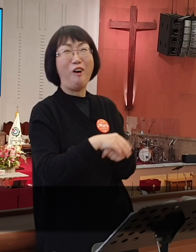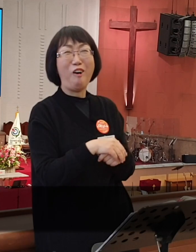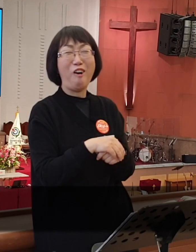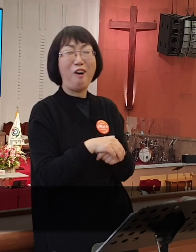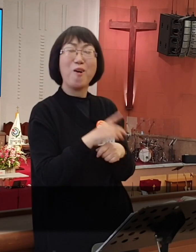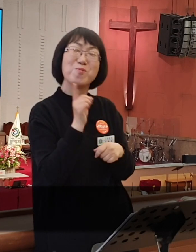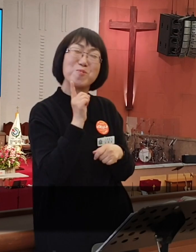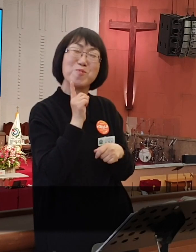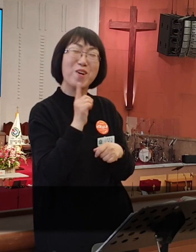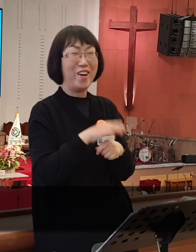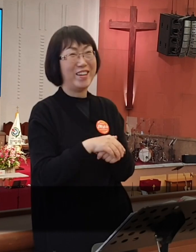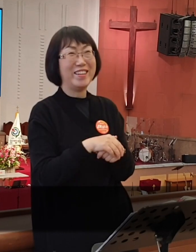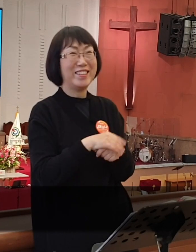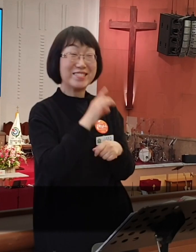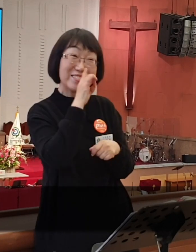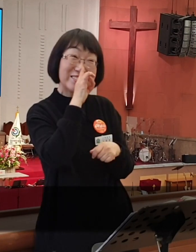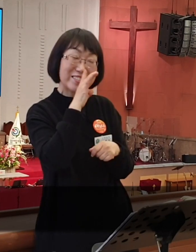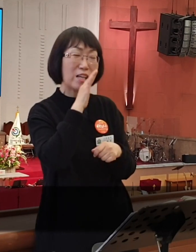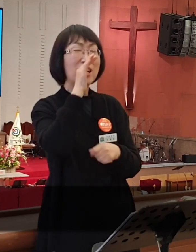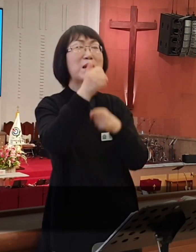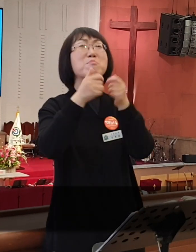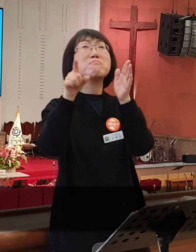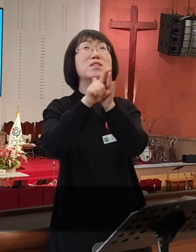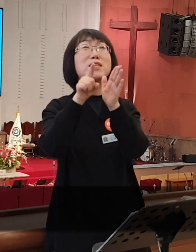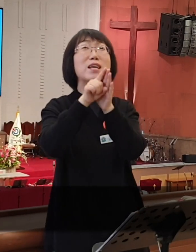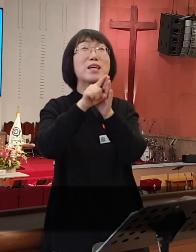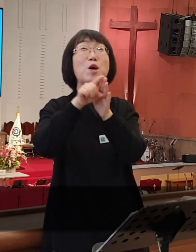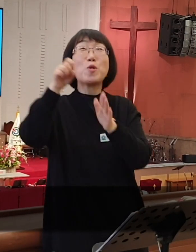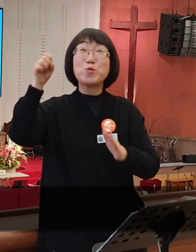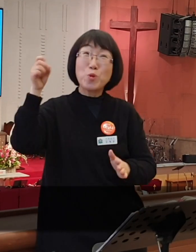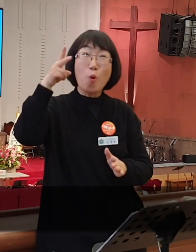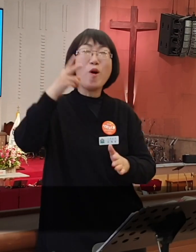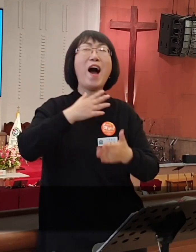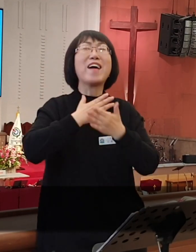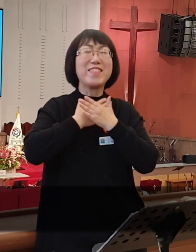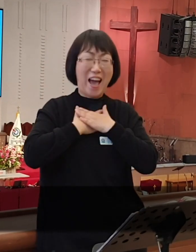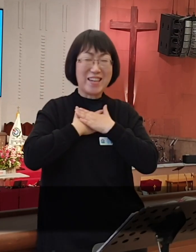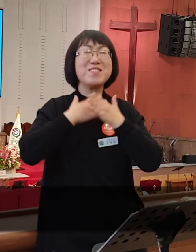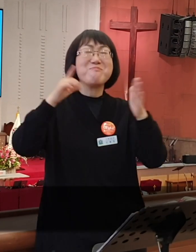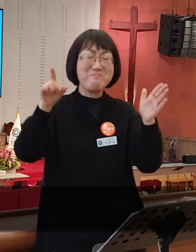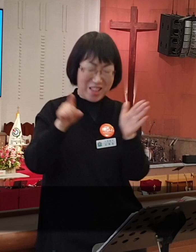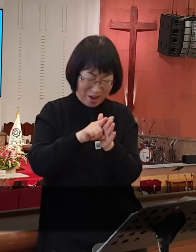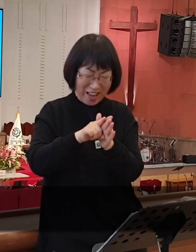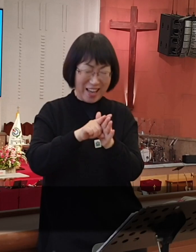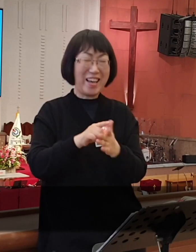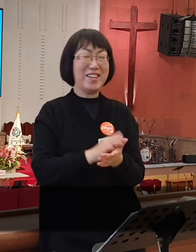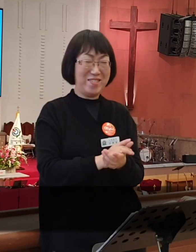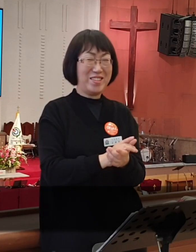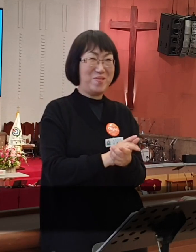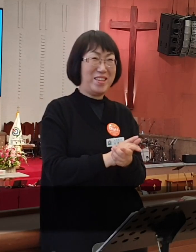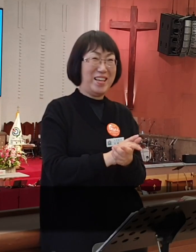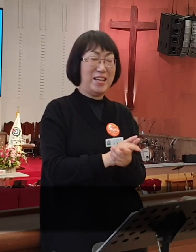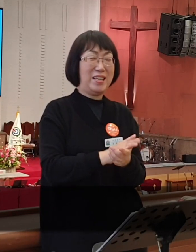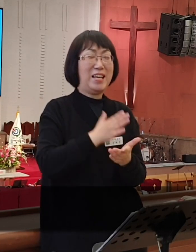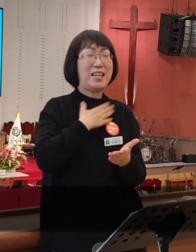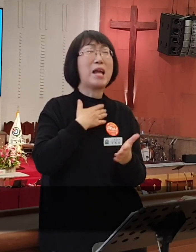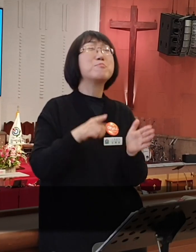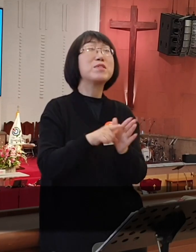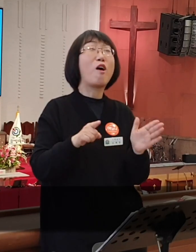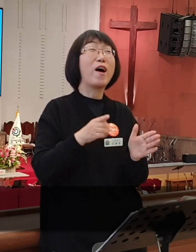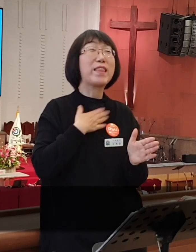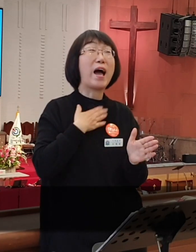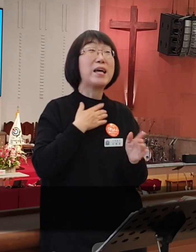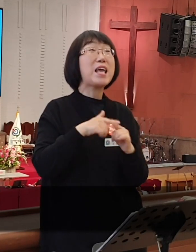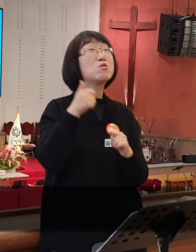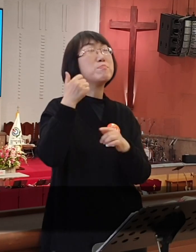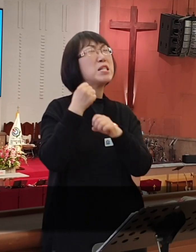또 우리를 흥분하게 합니다. 하나님 믿어라 하고 그 다음에 뭐라고요? 또 나를 믿으래요. 나를 믿어라.